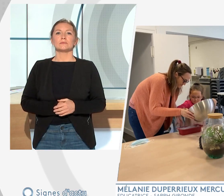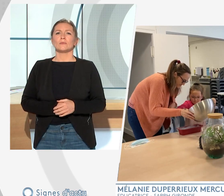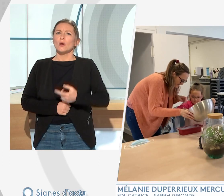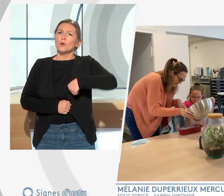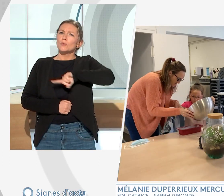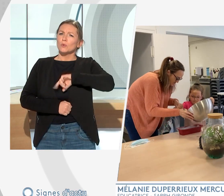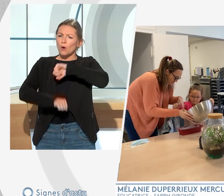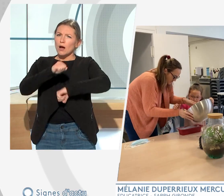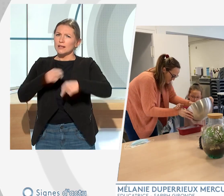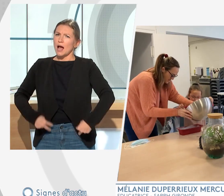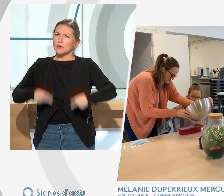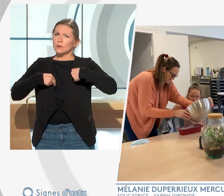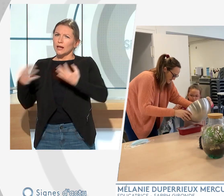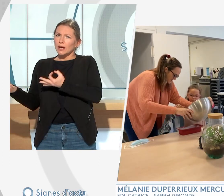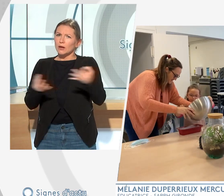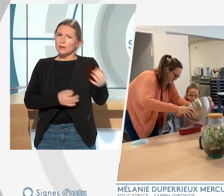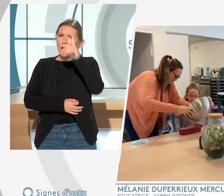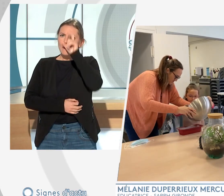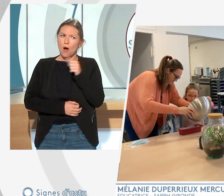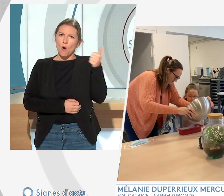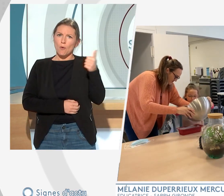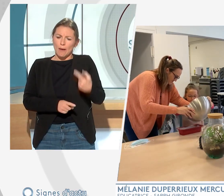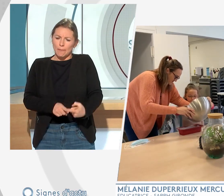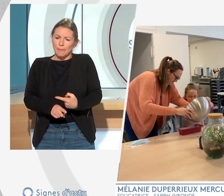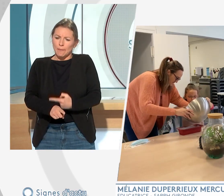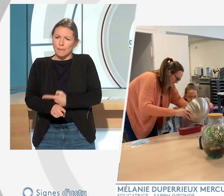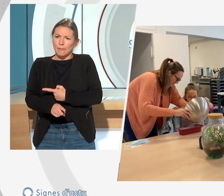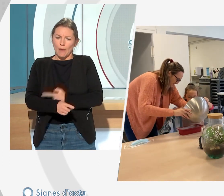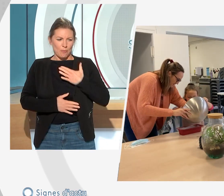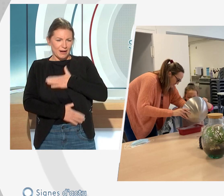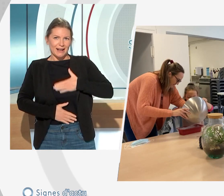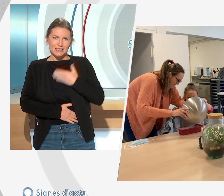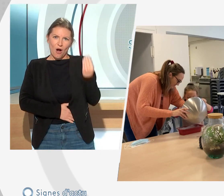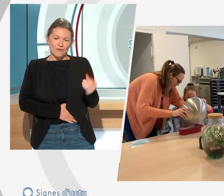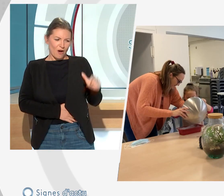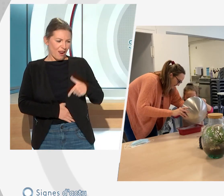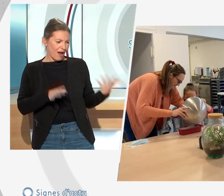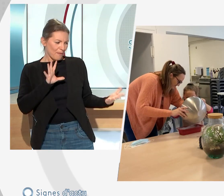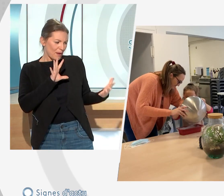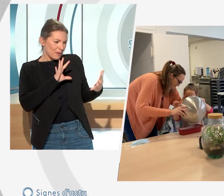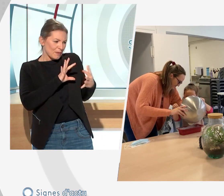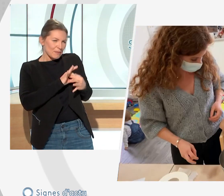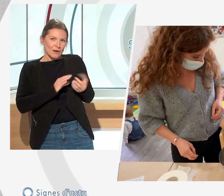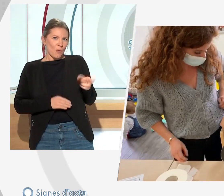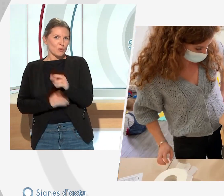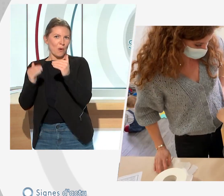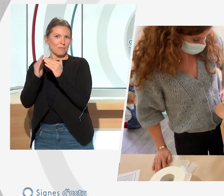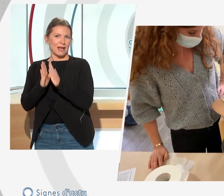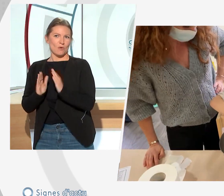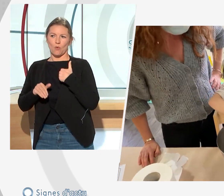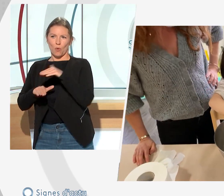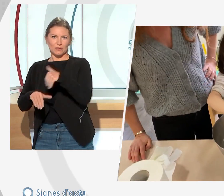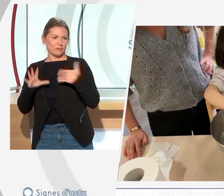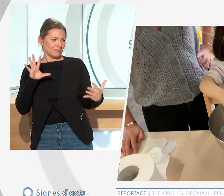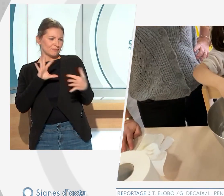des ateliers, plus les parents vont prendre plaisir à être avec leur enfant, plus ils vont avoir envie de le reproduire au domicile. Les parents et